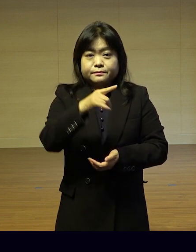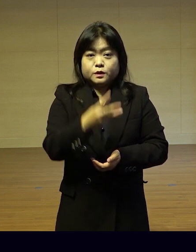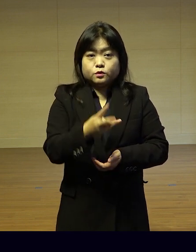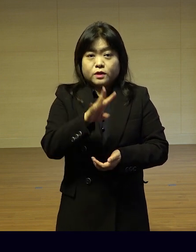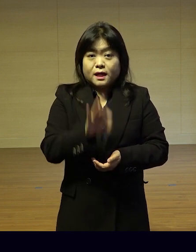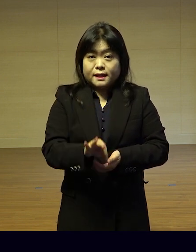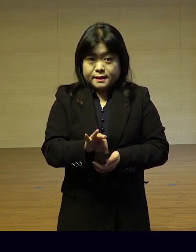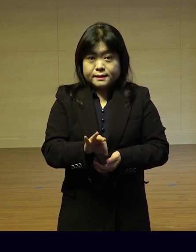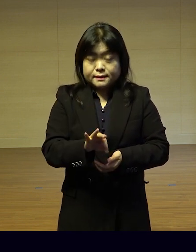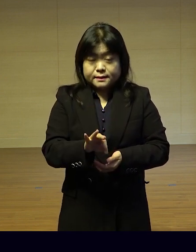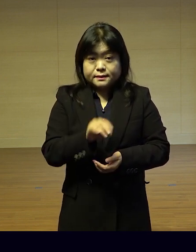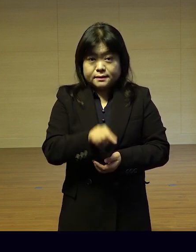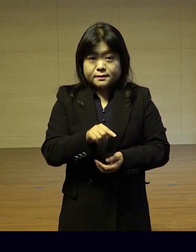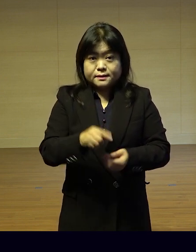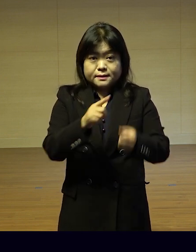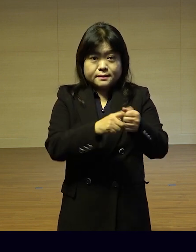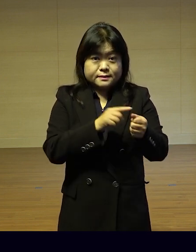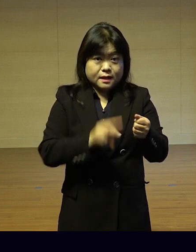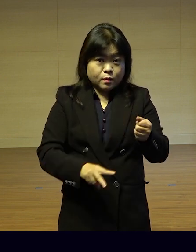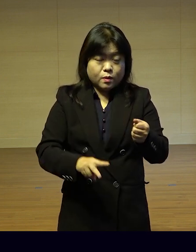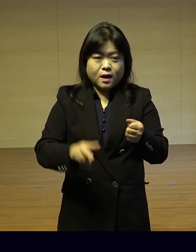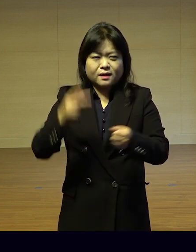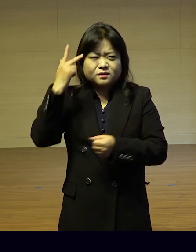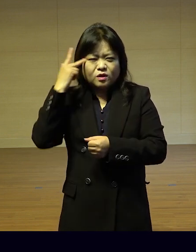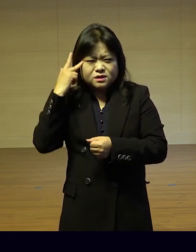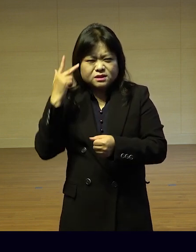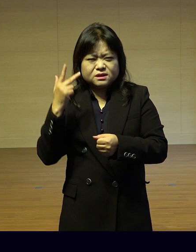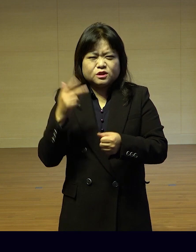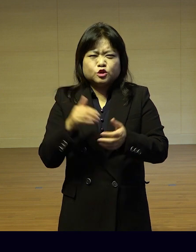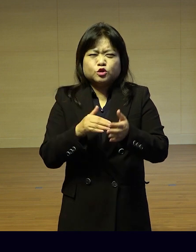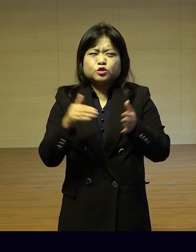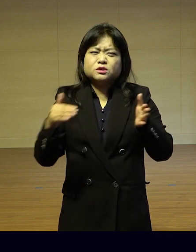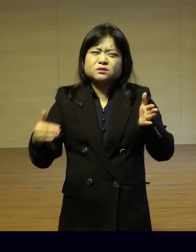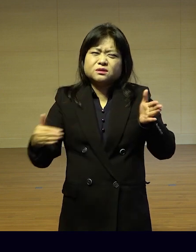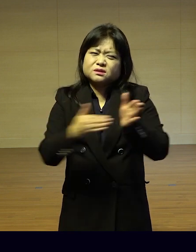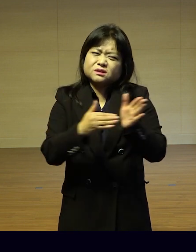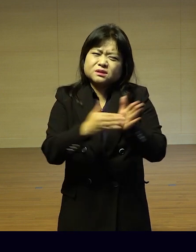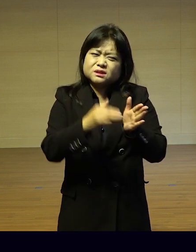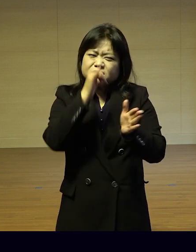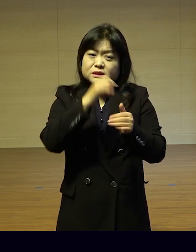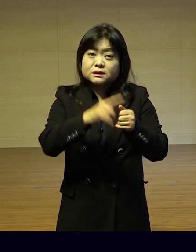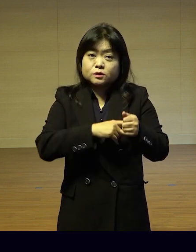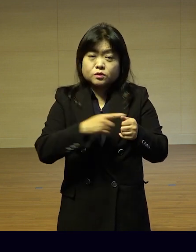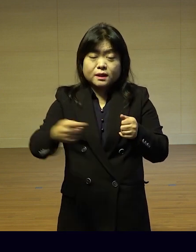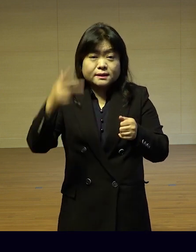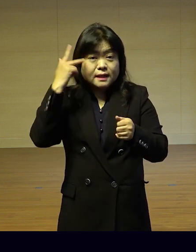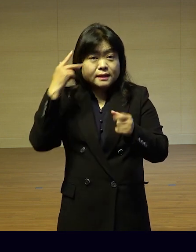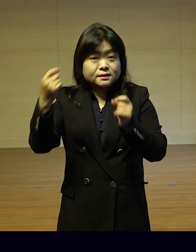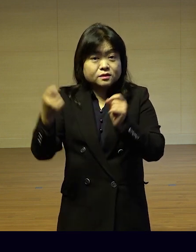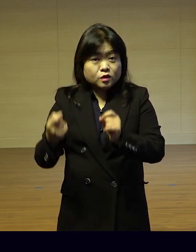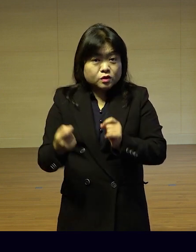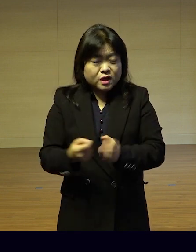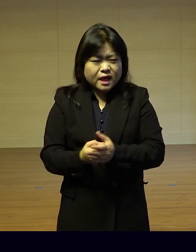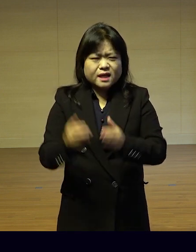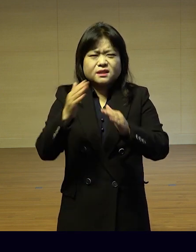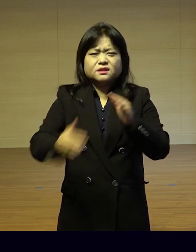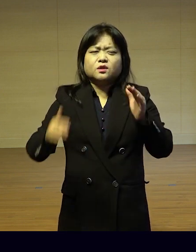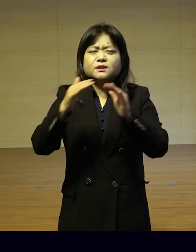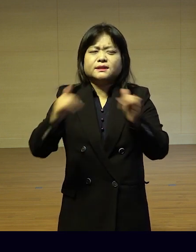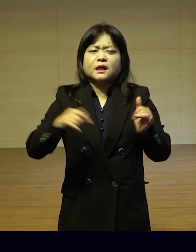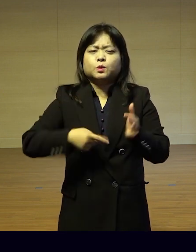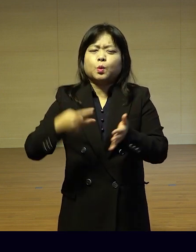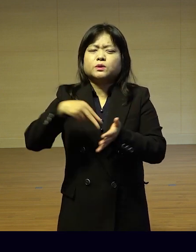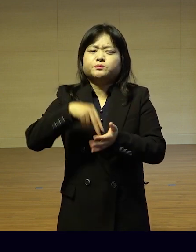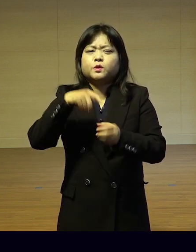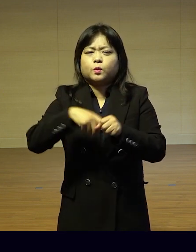쉘링은 이 자연과 정신, 유한한 자연과 정신의 근저에 절대자가 동일적으로